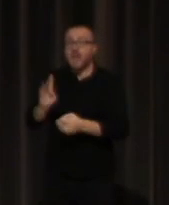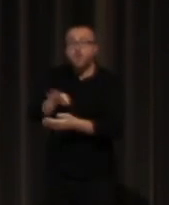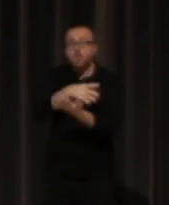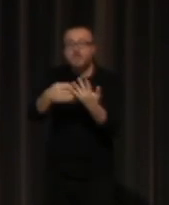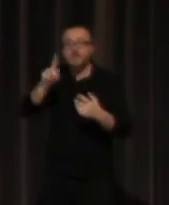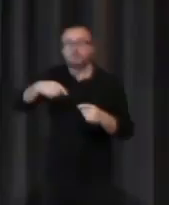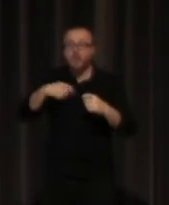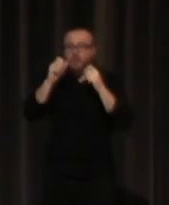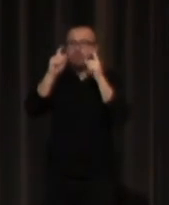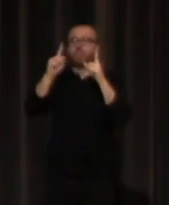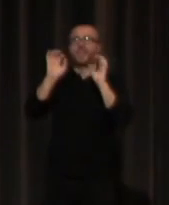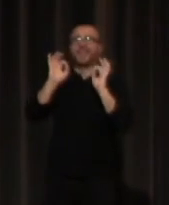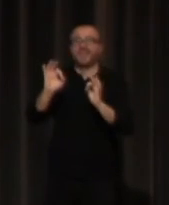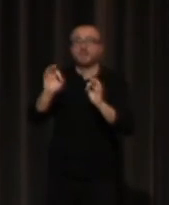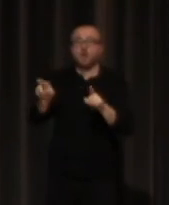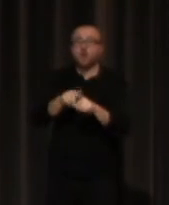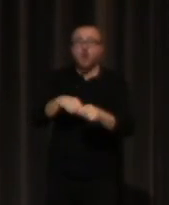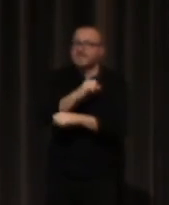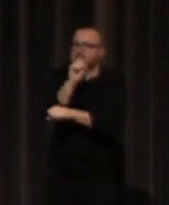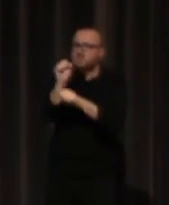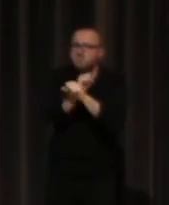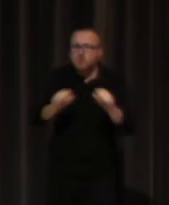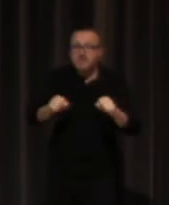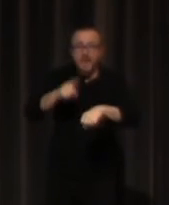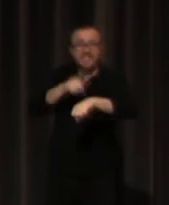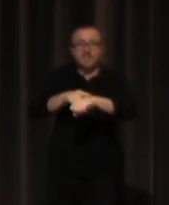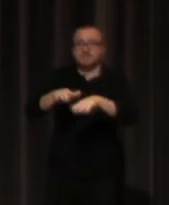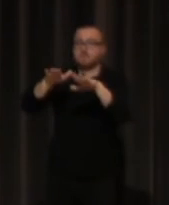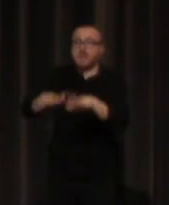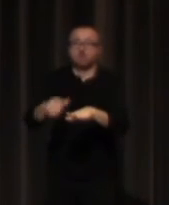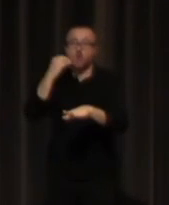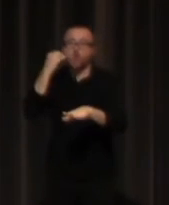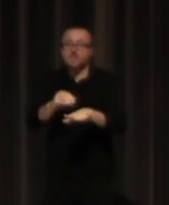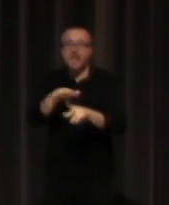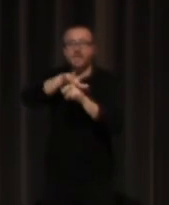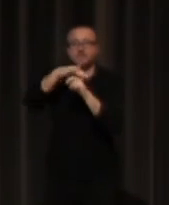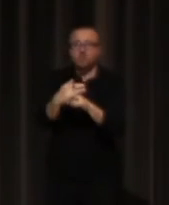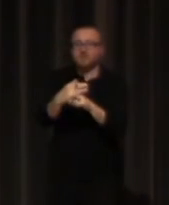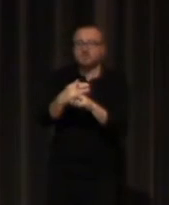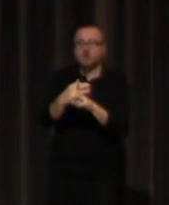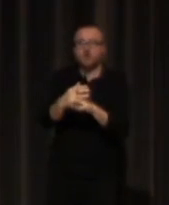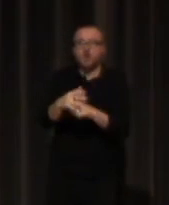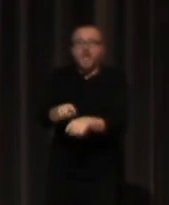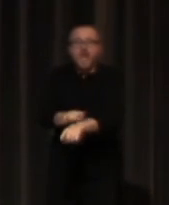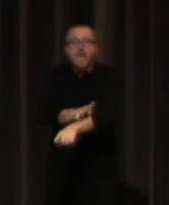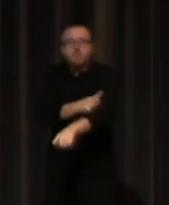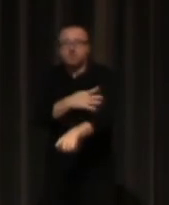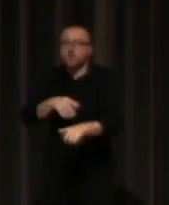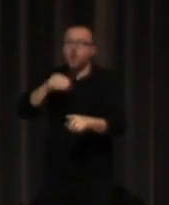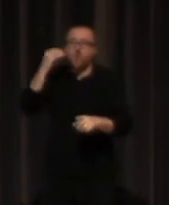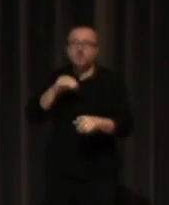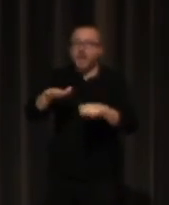conscients de la impossibilitat d'aturar el temps, de fer que allò que experimentem i el que